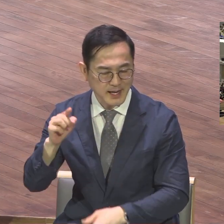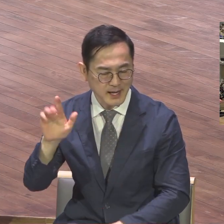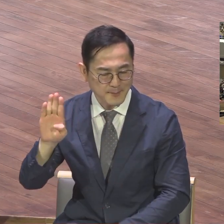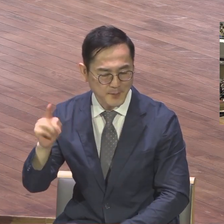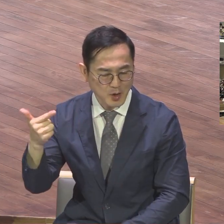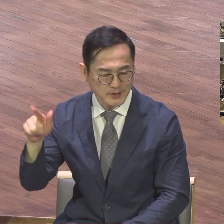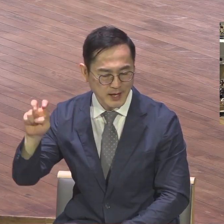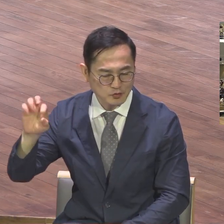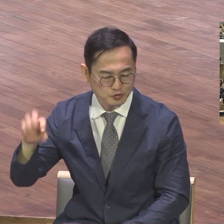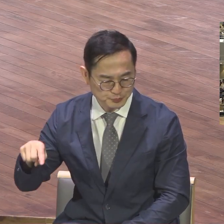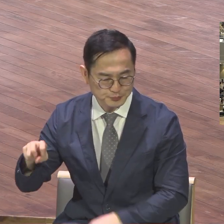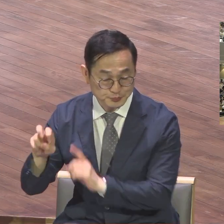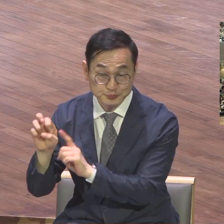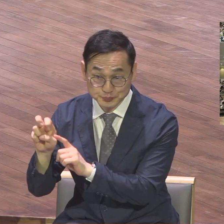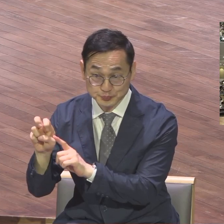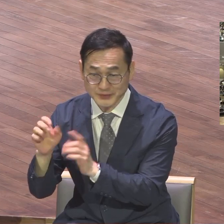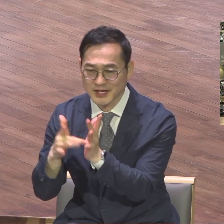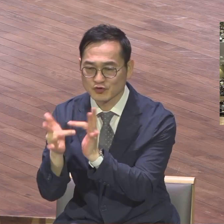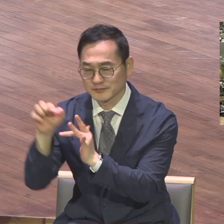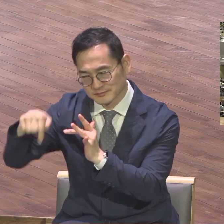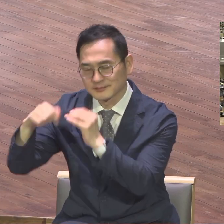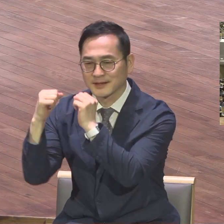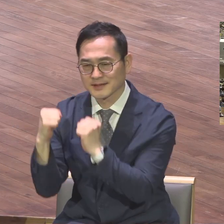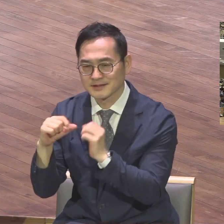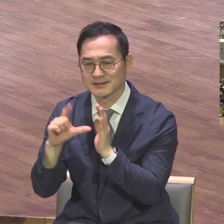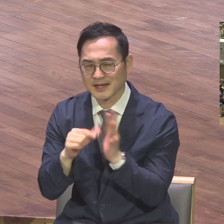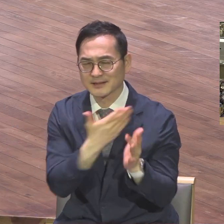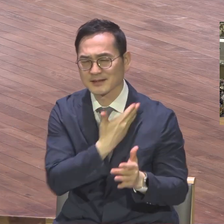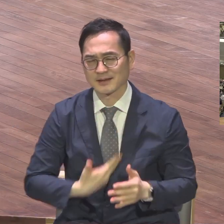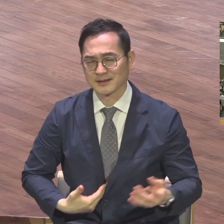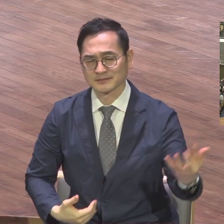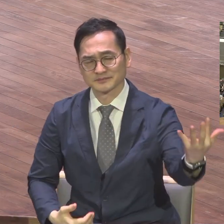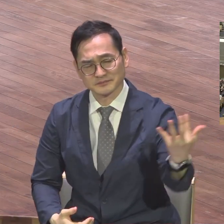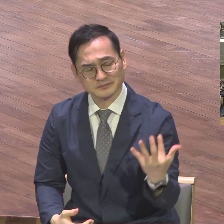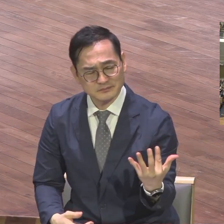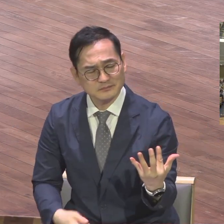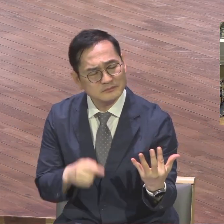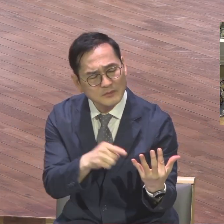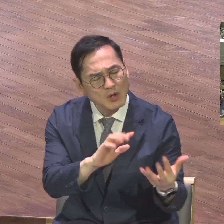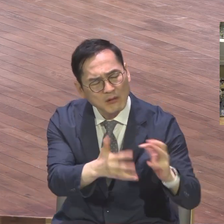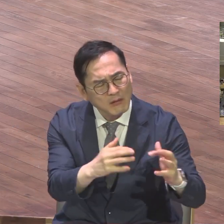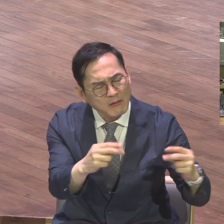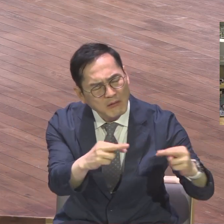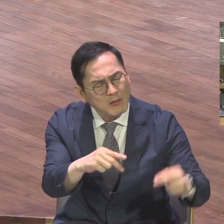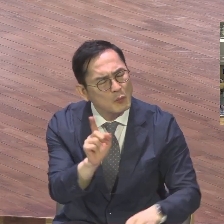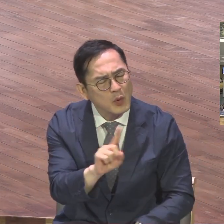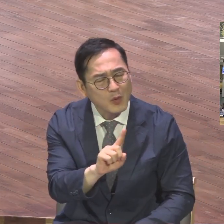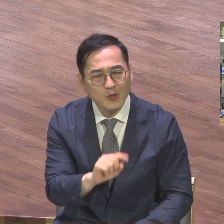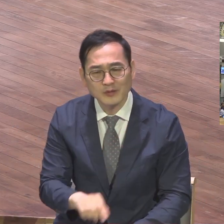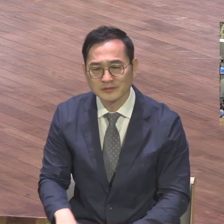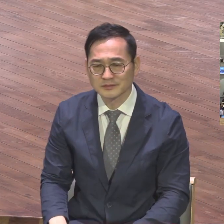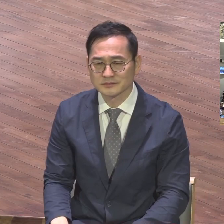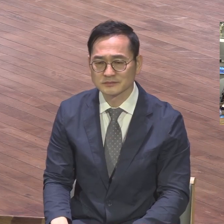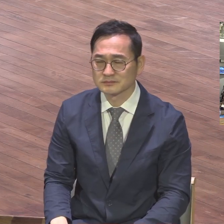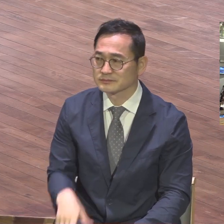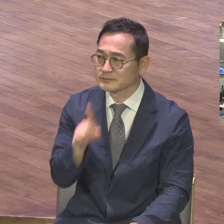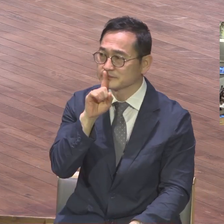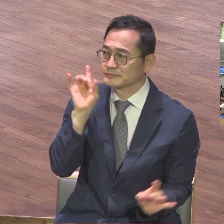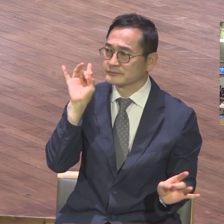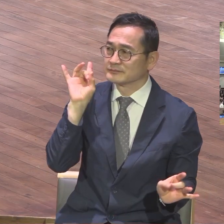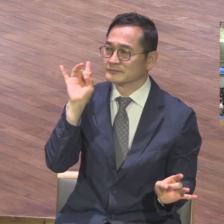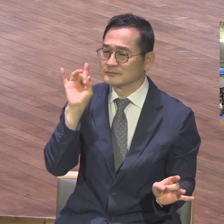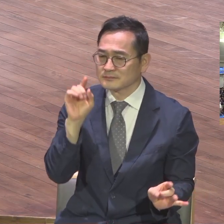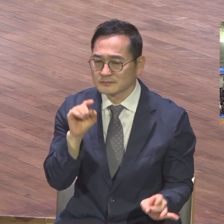집에 계실 새 제자들에게 물으시되 너희가 길에서 서로 토라는 것이 무엇이냐 하시되 그들이 잠잠하니